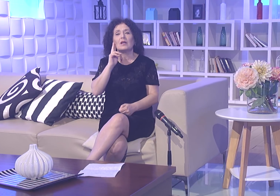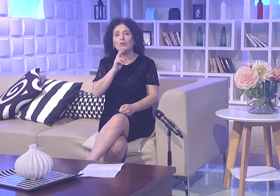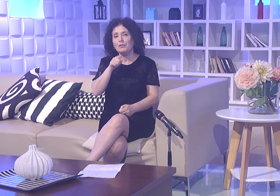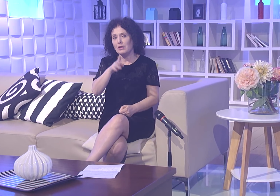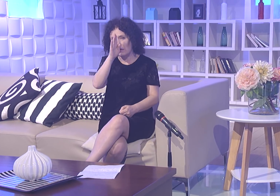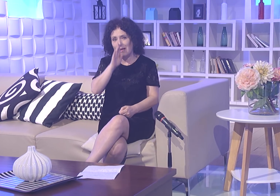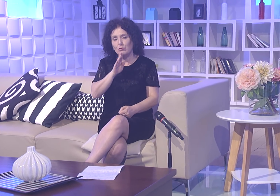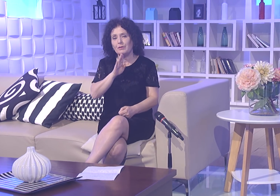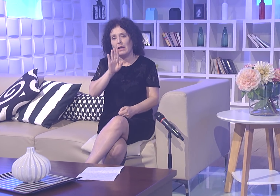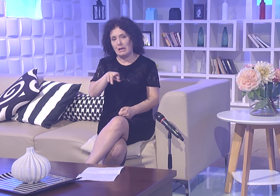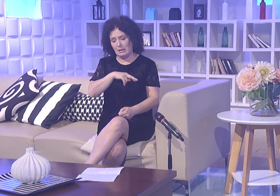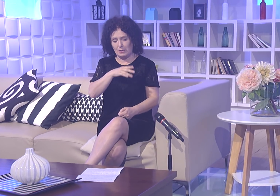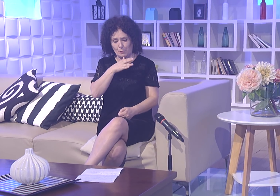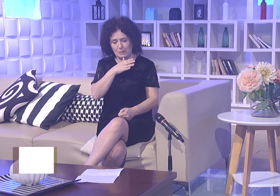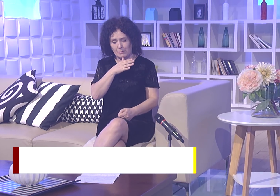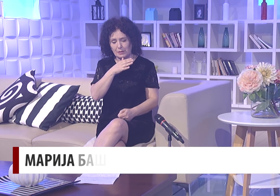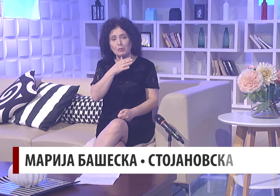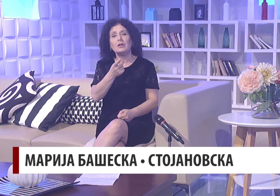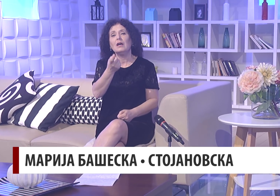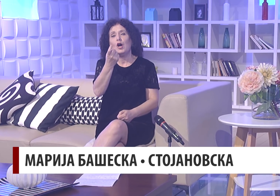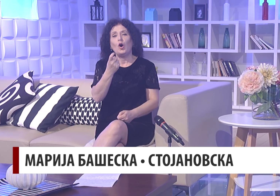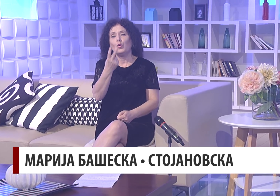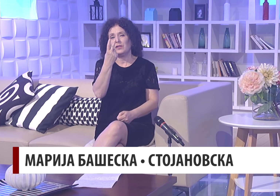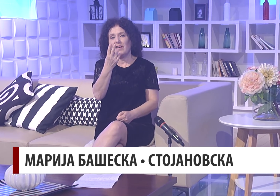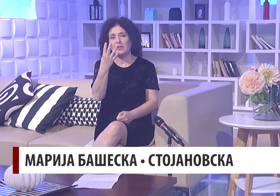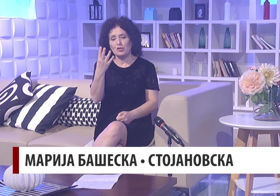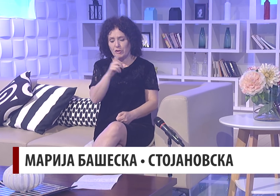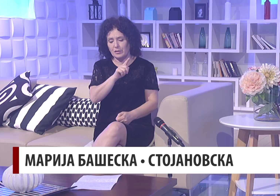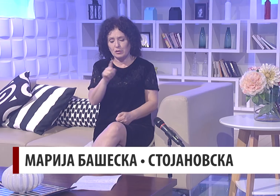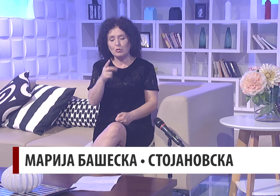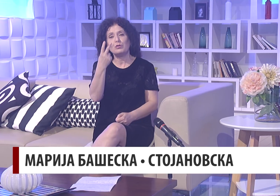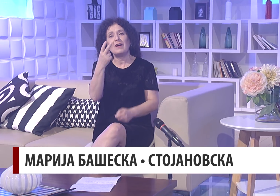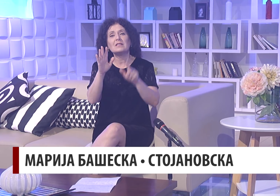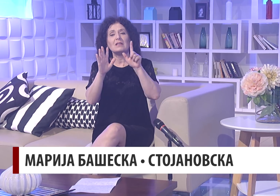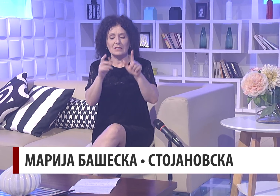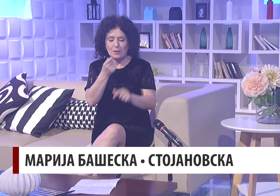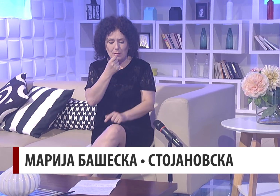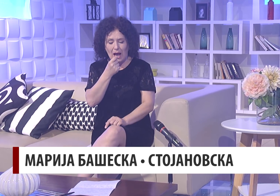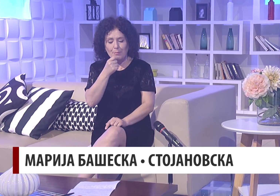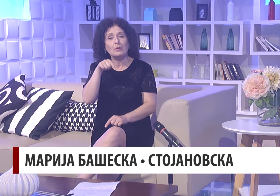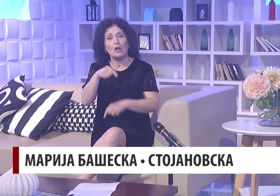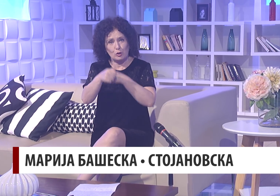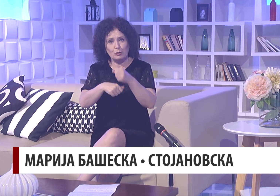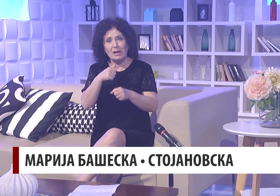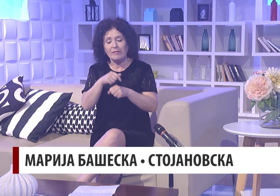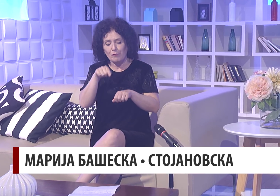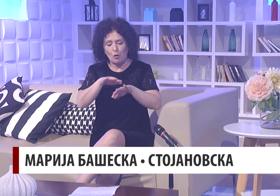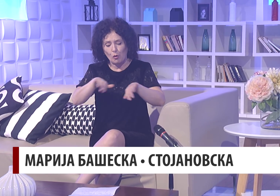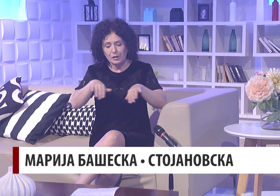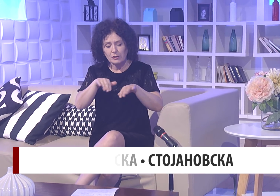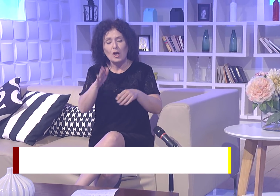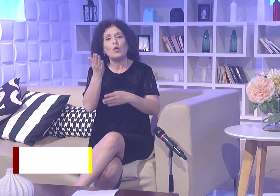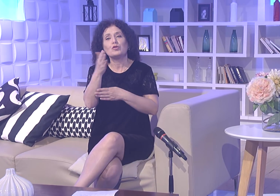сојуз на глуви и наглуви на Република Македонија од 24 до 27 април годинава